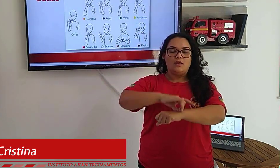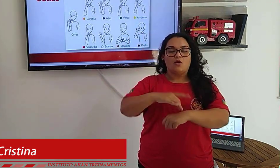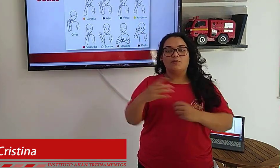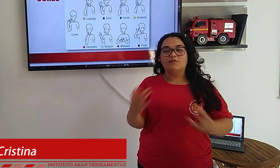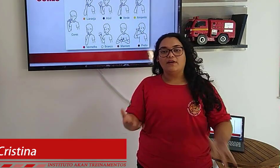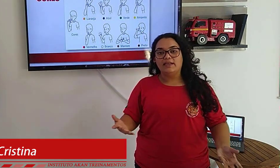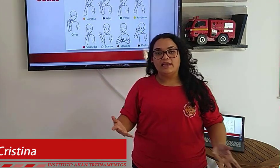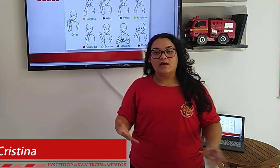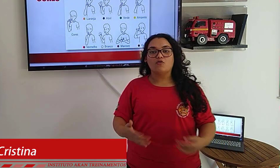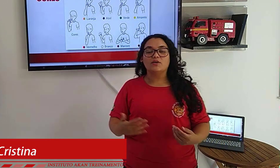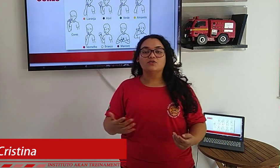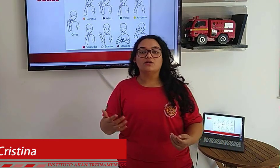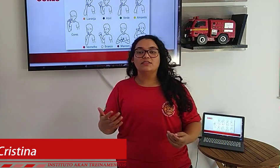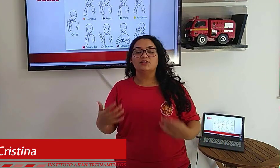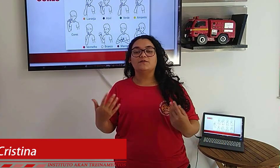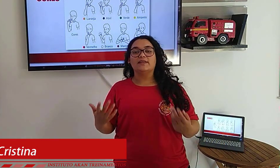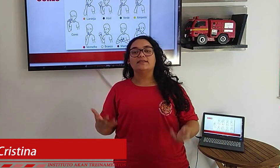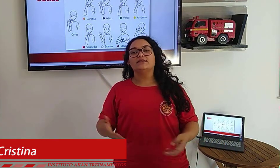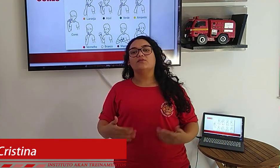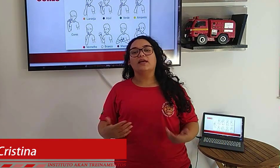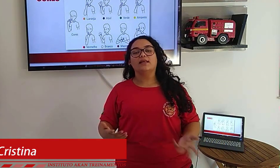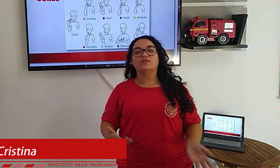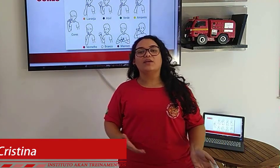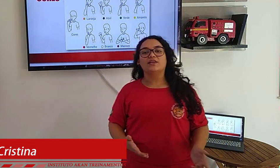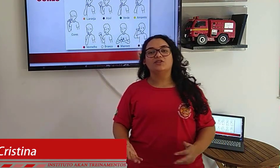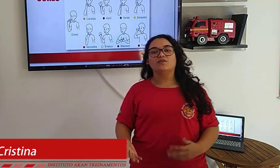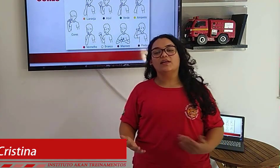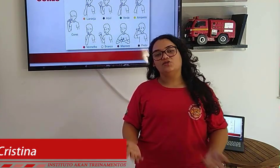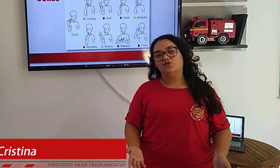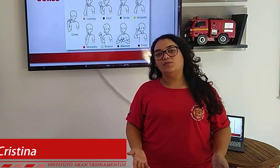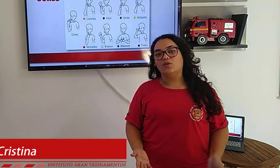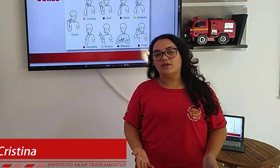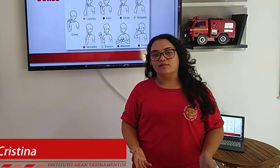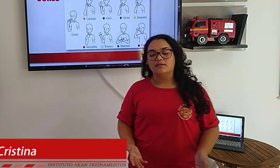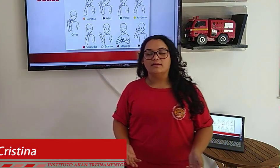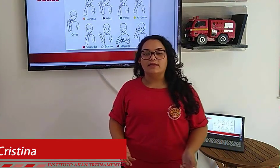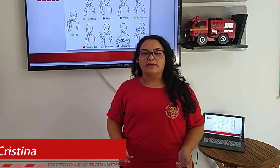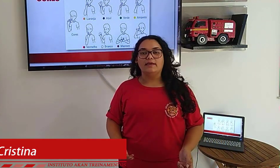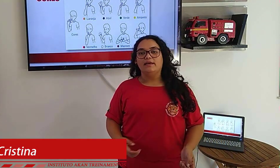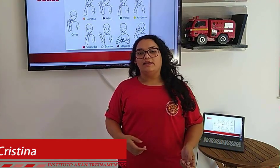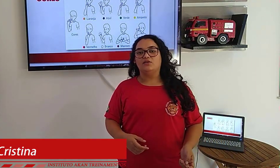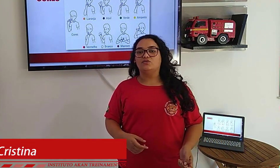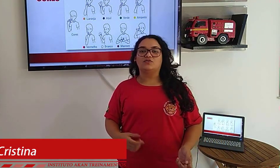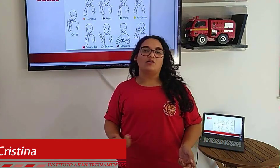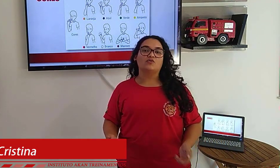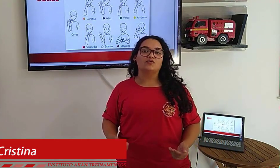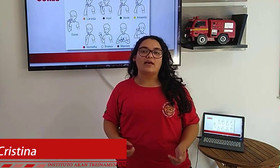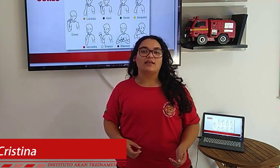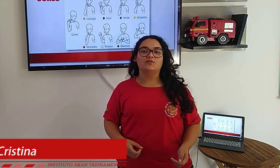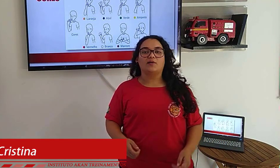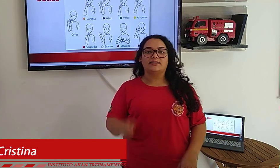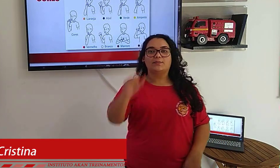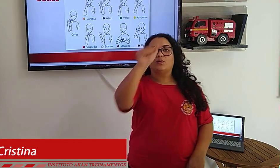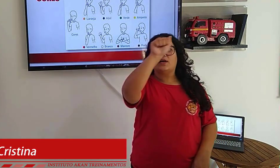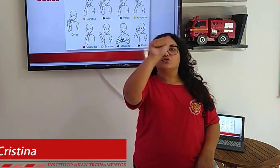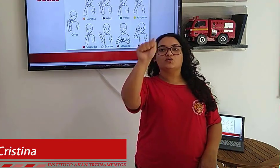Como eu falei, algumas cores se diferenciam em relação à região que a gente mora, né? Em alguns lugares, por exemplo, o